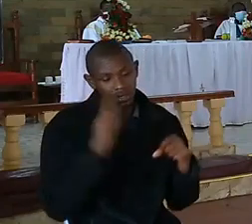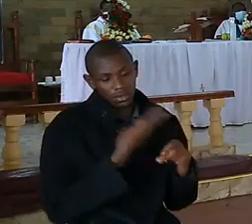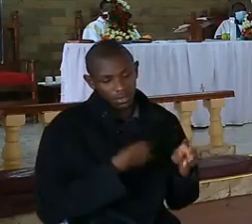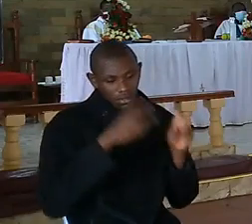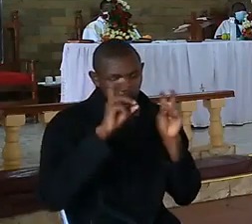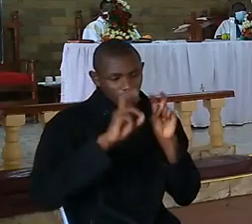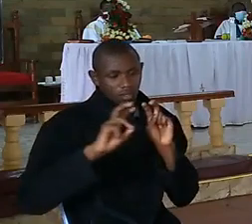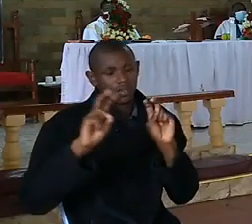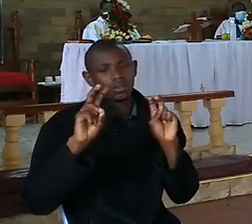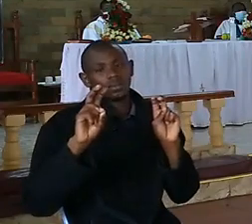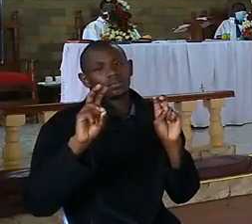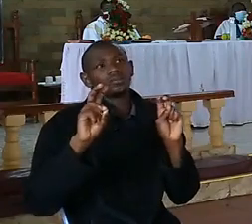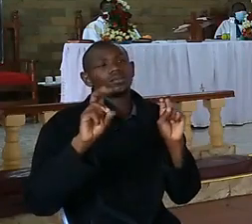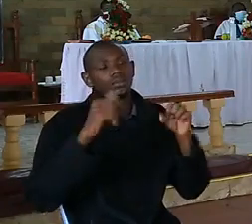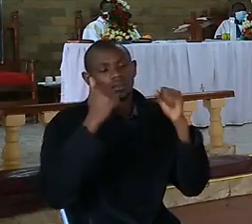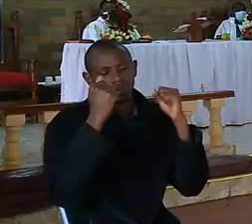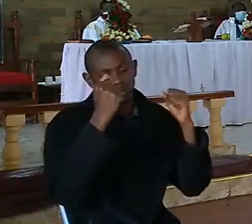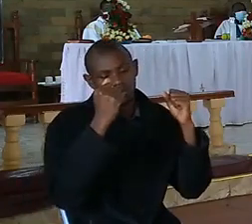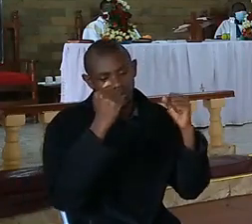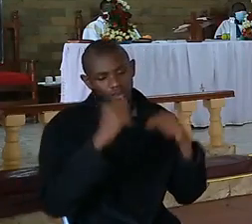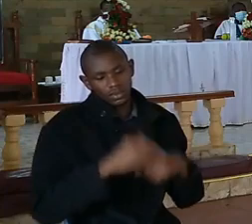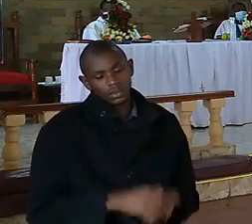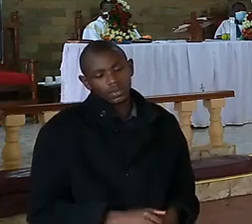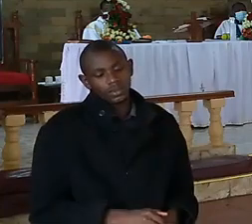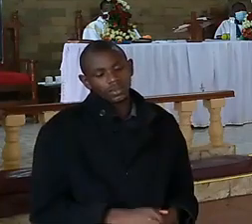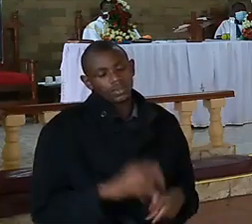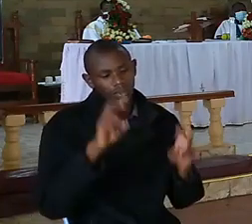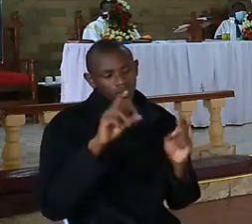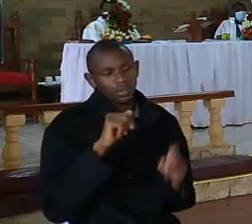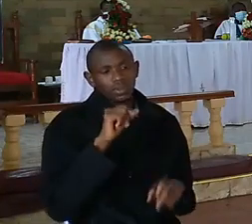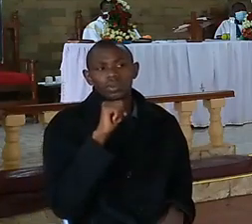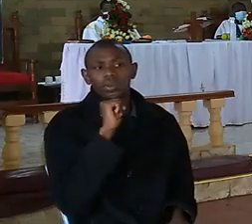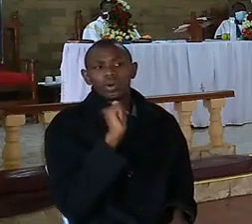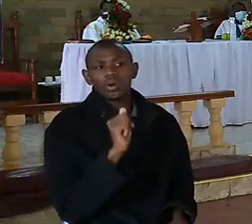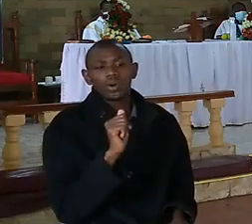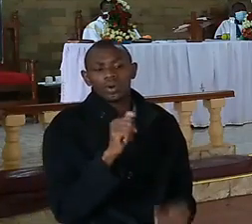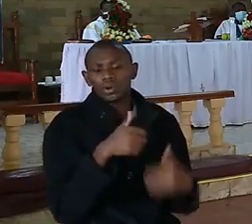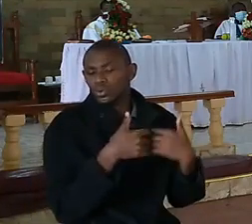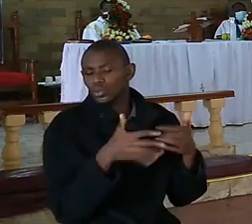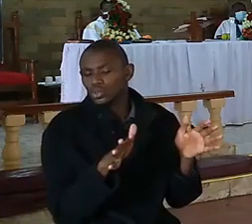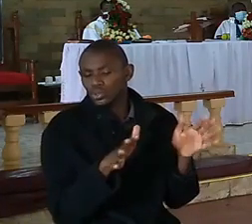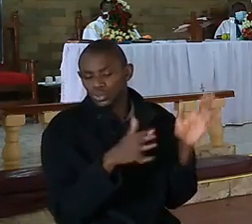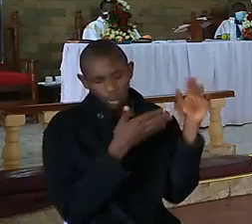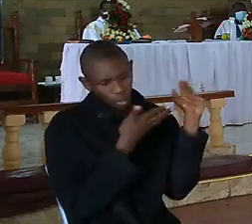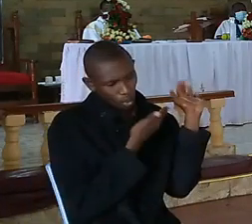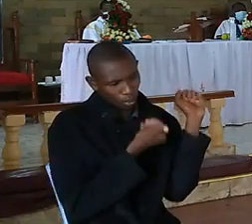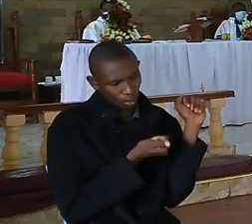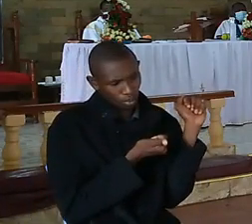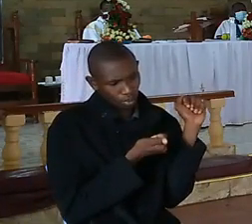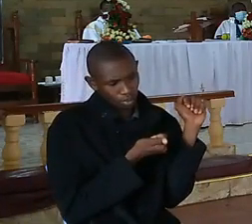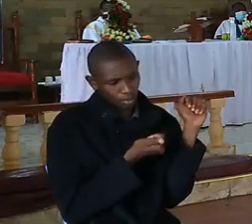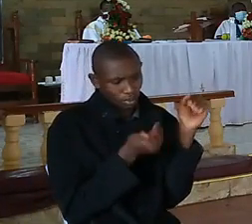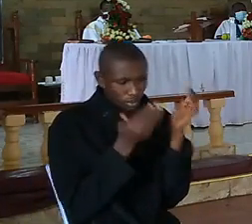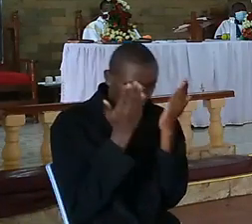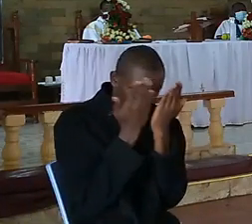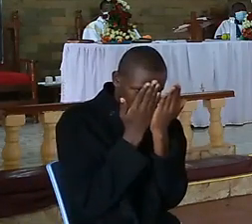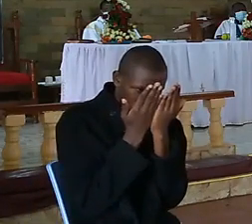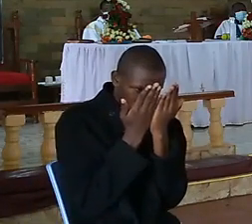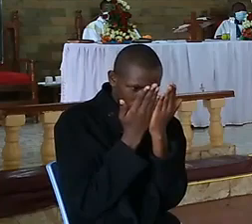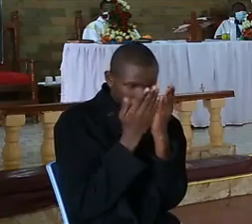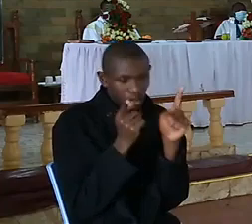wa kwihe hinya uhoro wa kwaga gute kioneki gitu na uhoro wa kwaga kuhumbirwo rucio rwitu